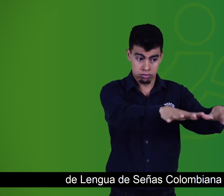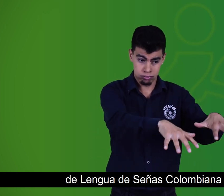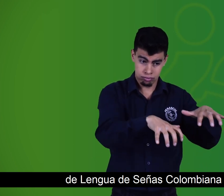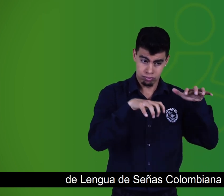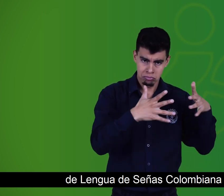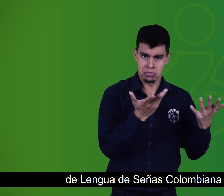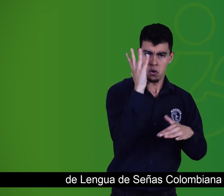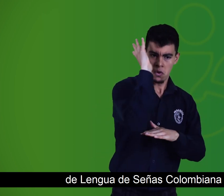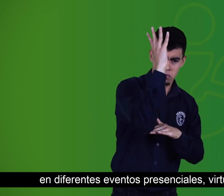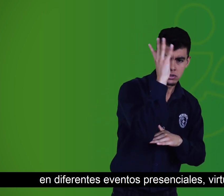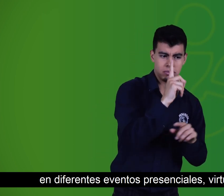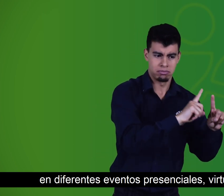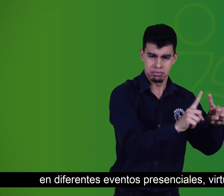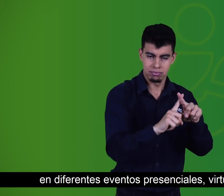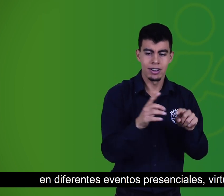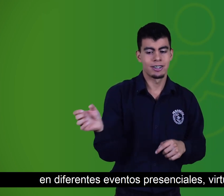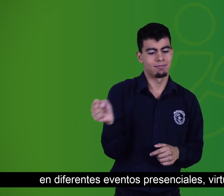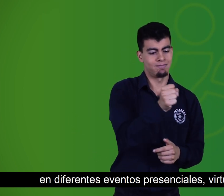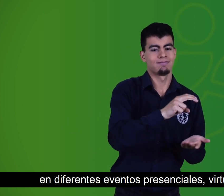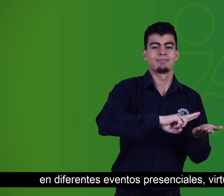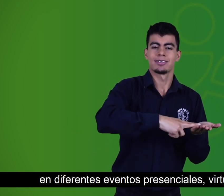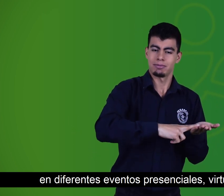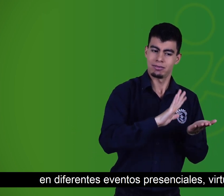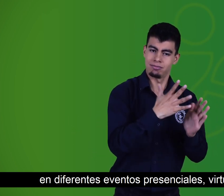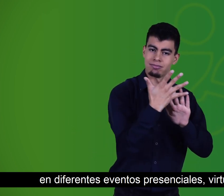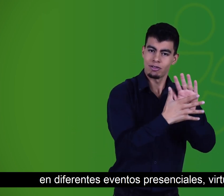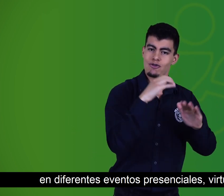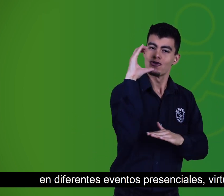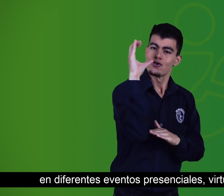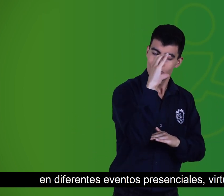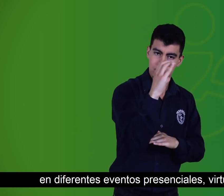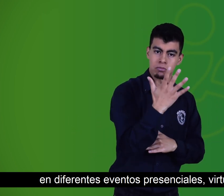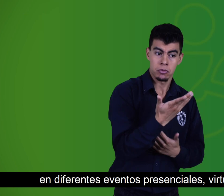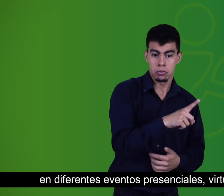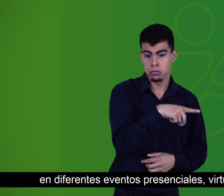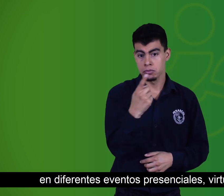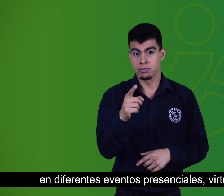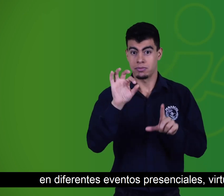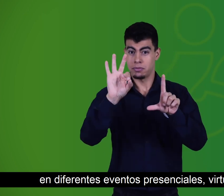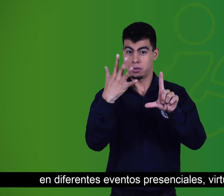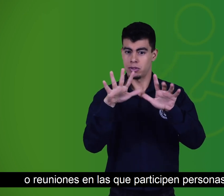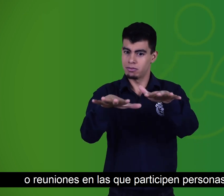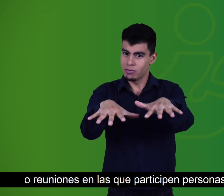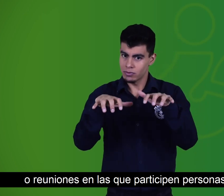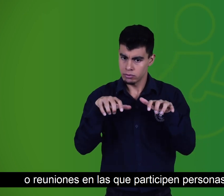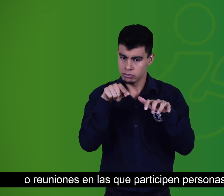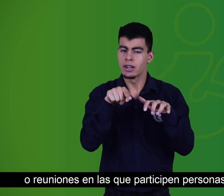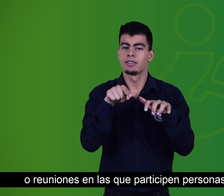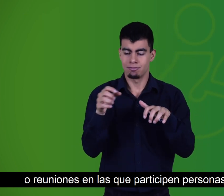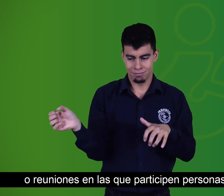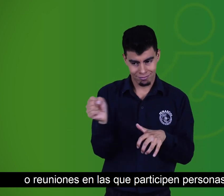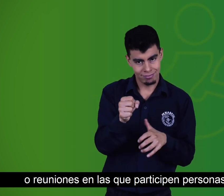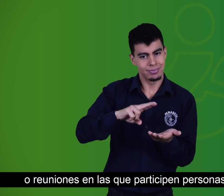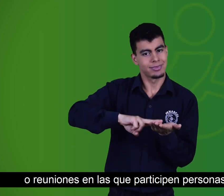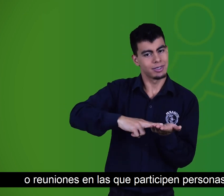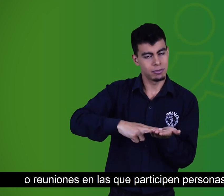colombiana en diferentes eventos presenciales, virtuales o reuniones en las que participen